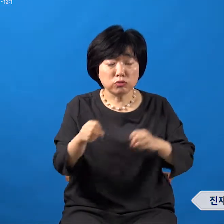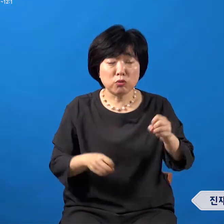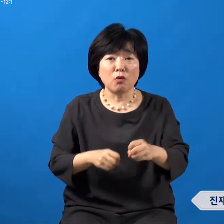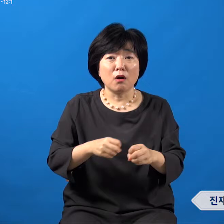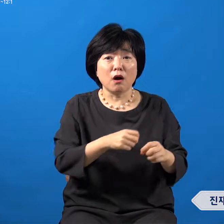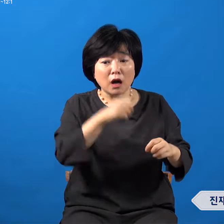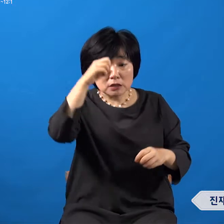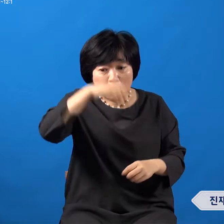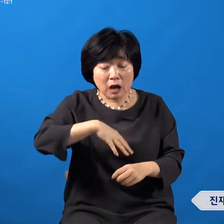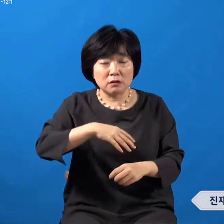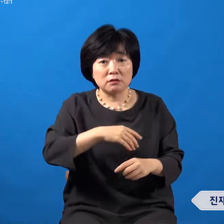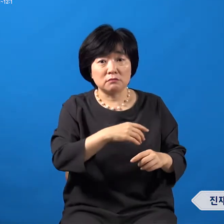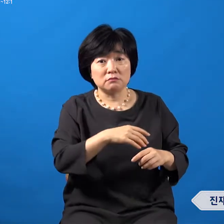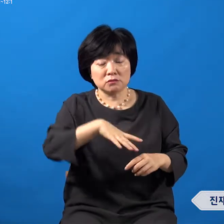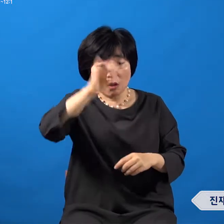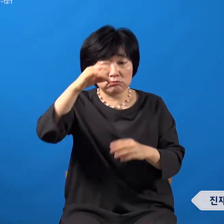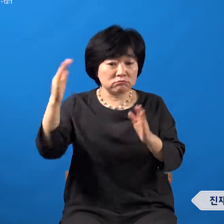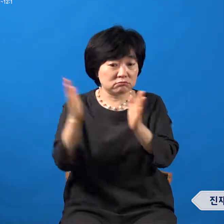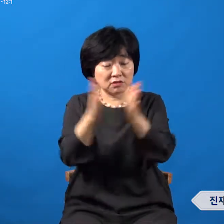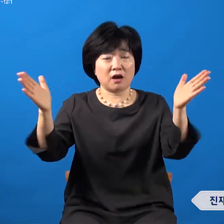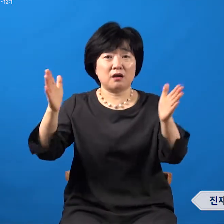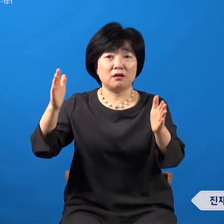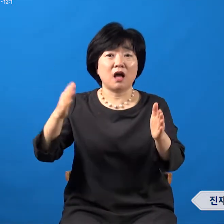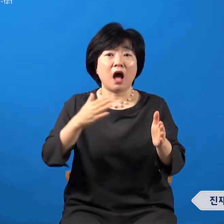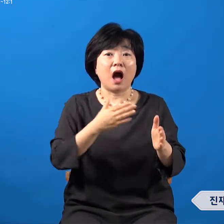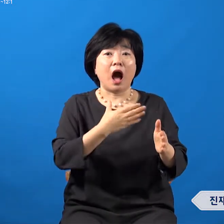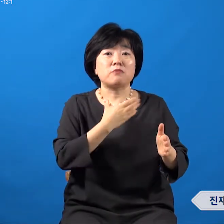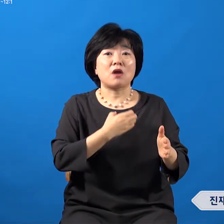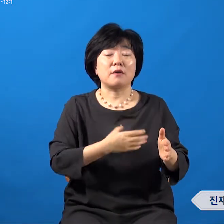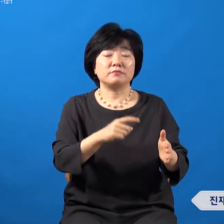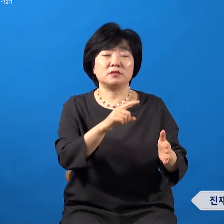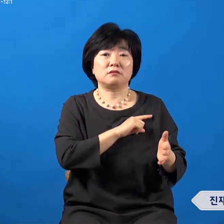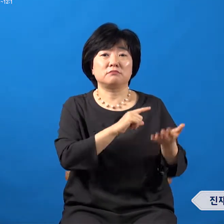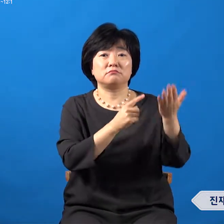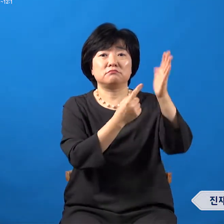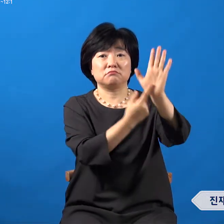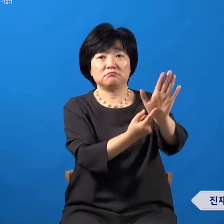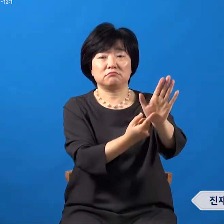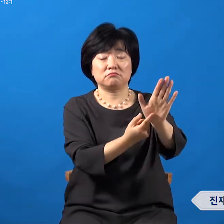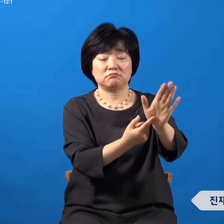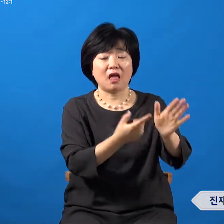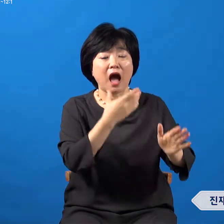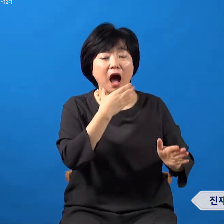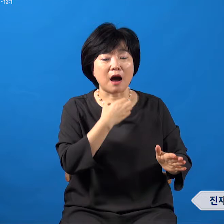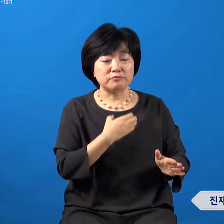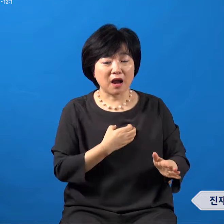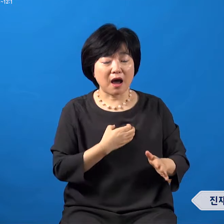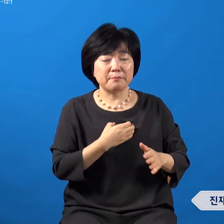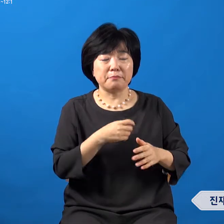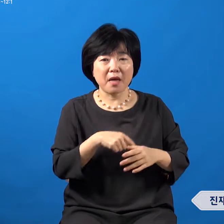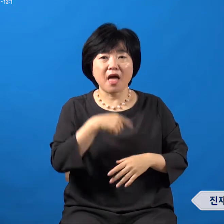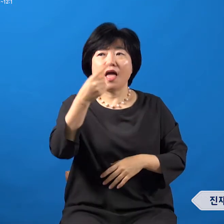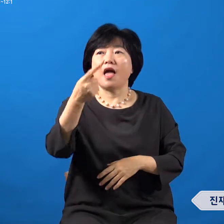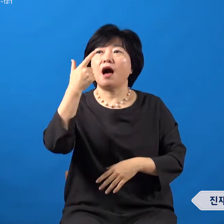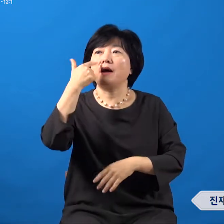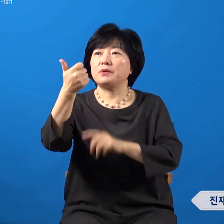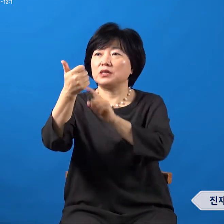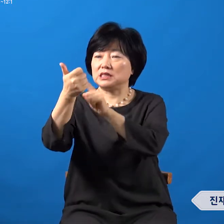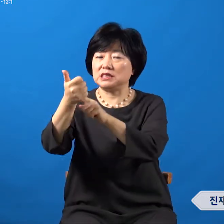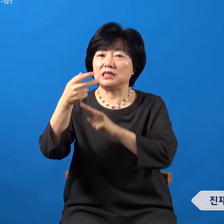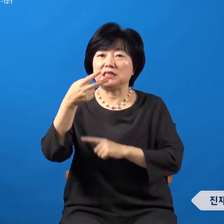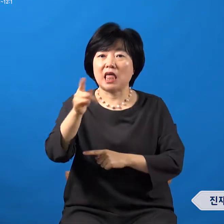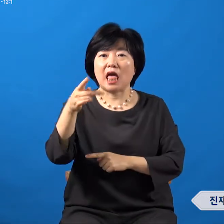오히려 그냥 무의미하게 한번 아브라함의 이름이 등장합니다. 그의 아버지 데라는